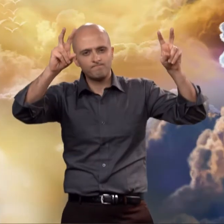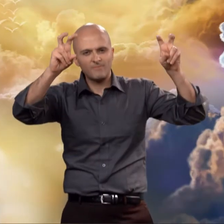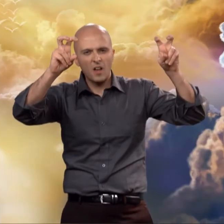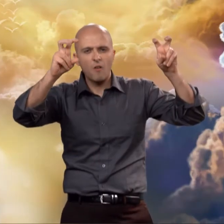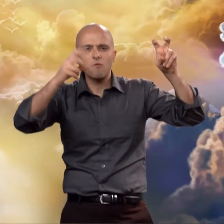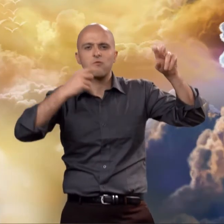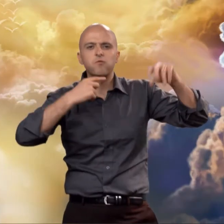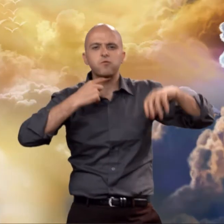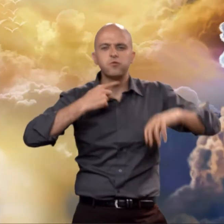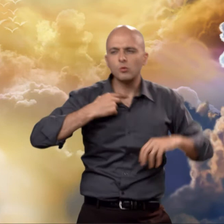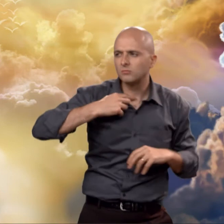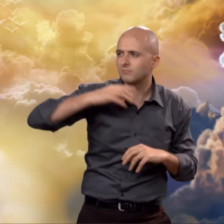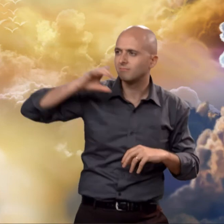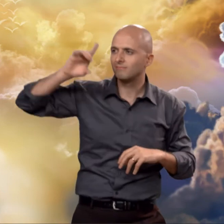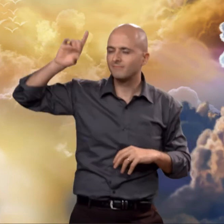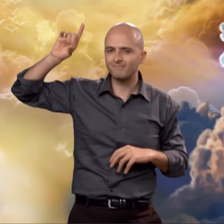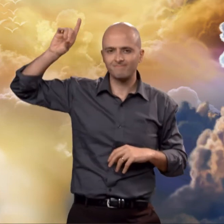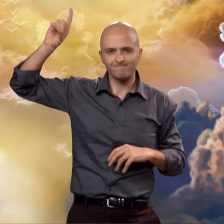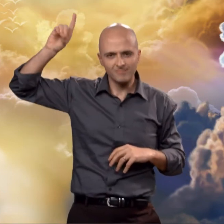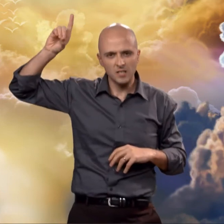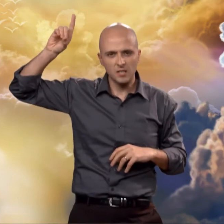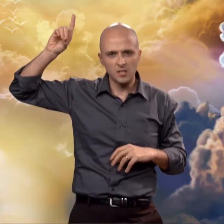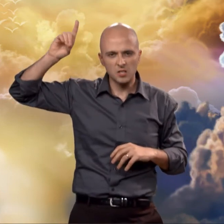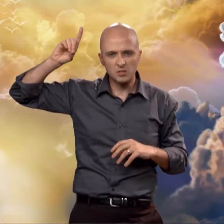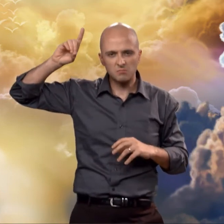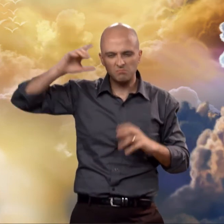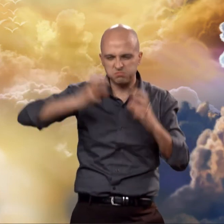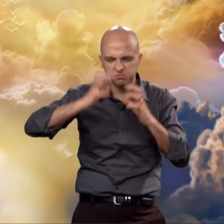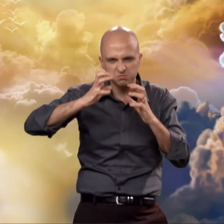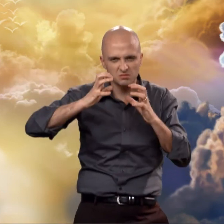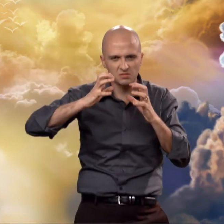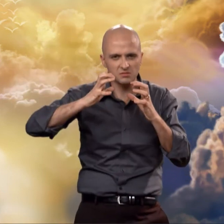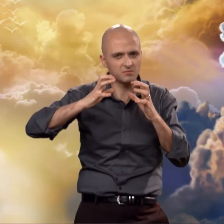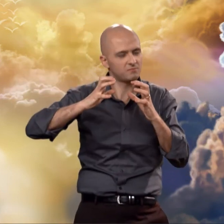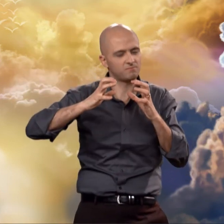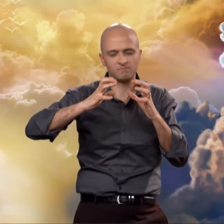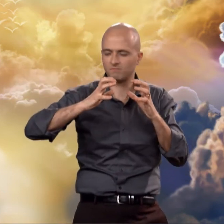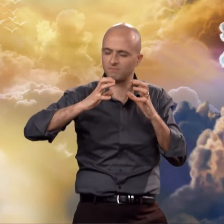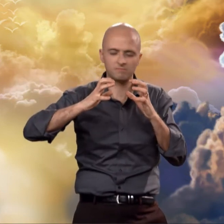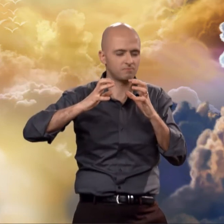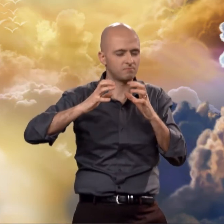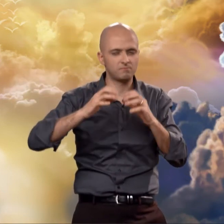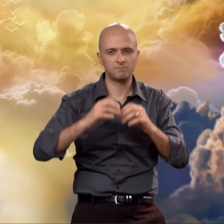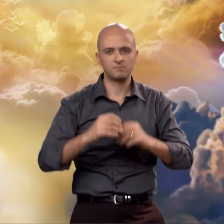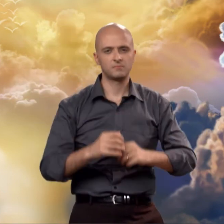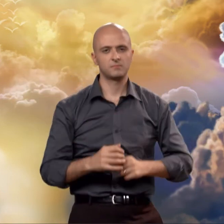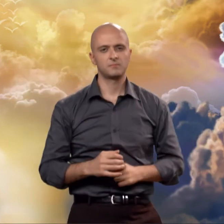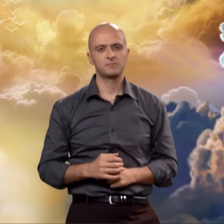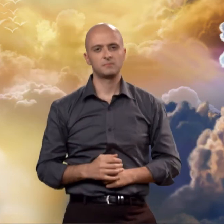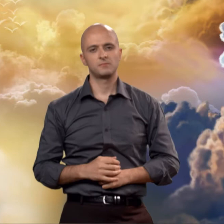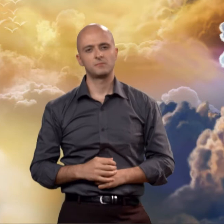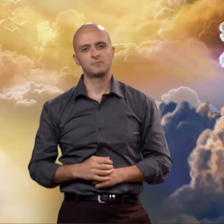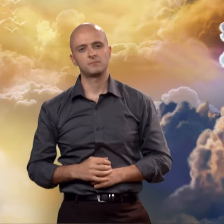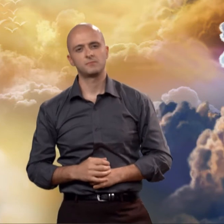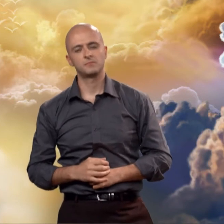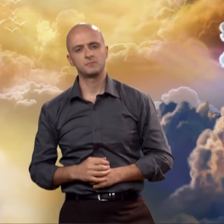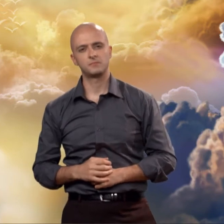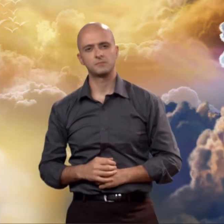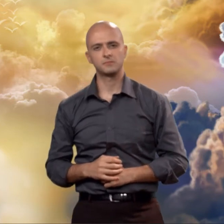ordem: grite alto, não se contenha, levante a voz como trombeta, anuncie ao meu povo a rebelião